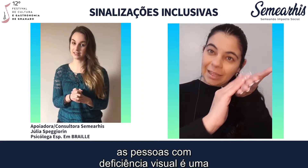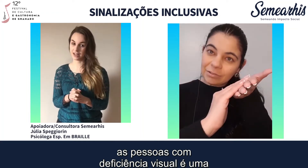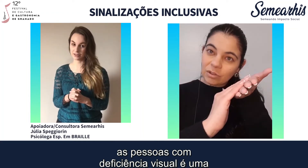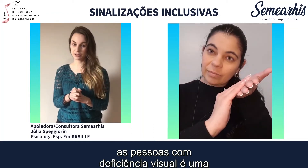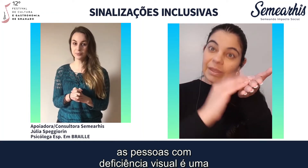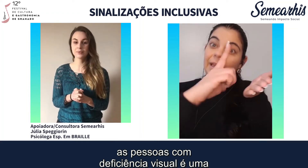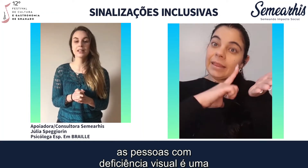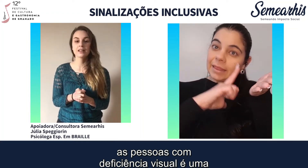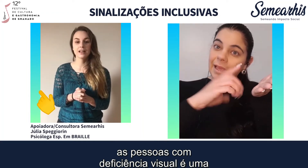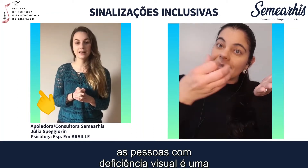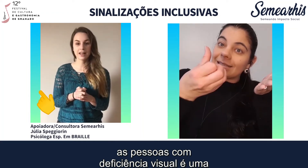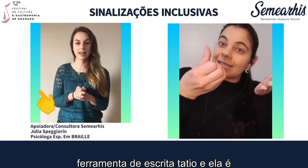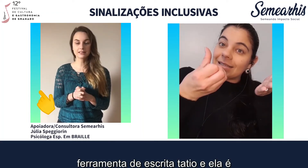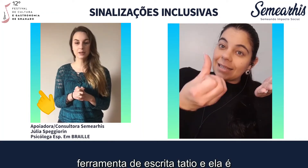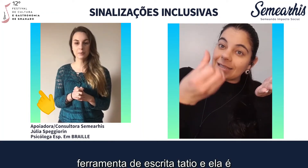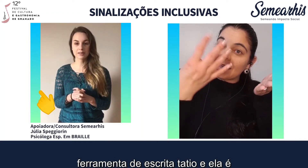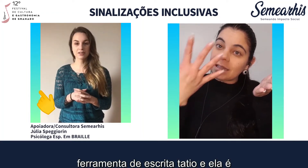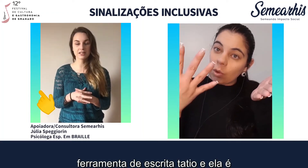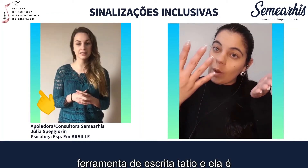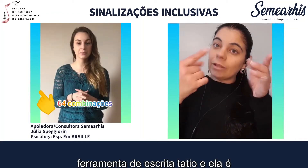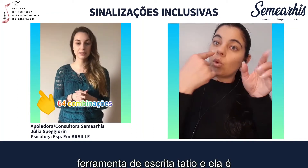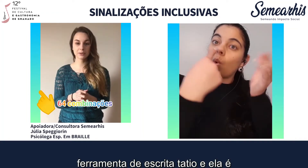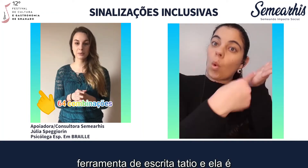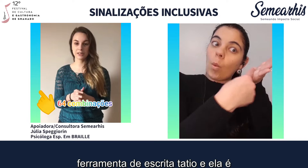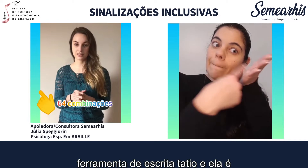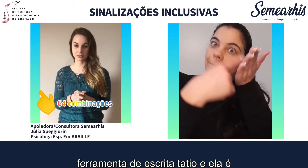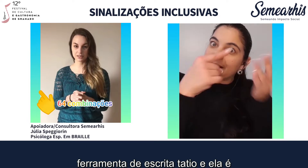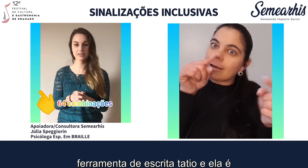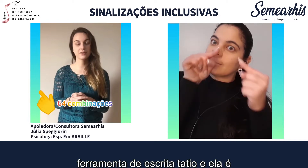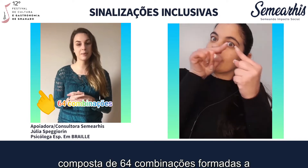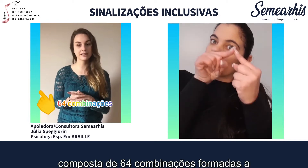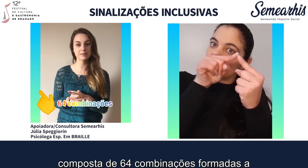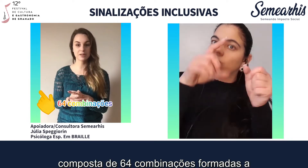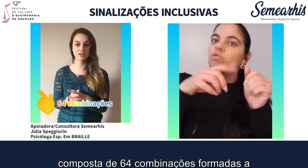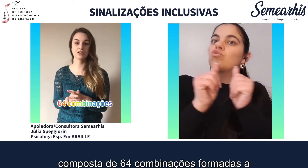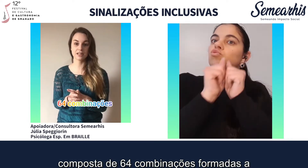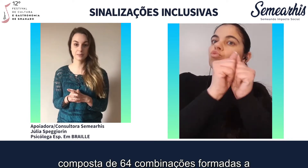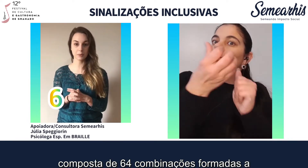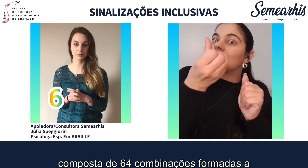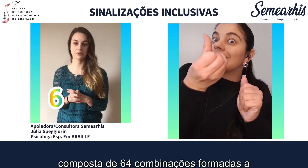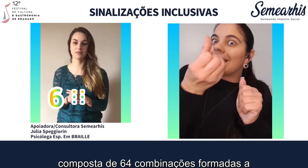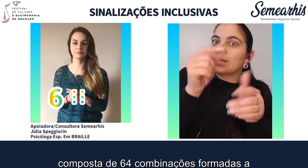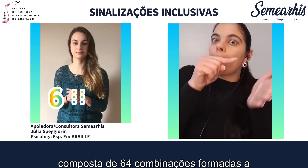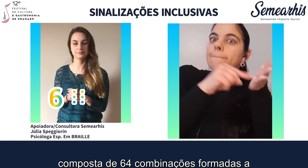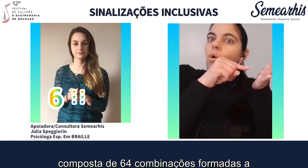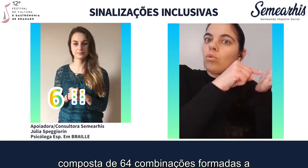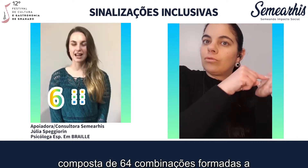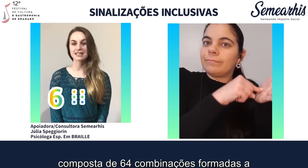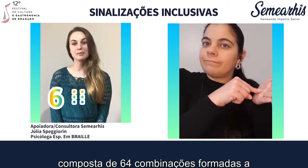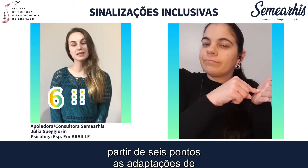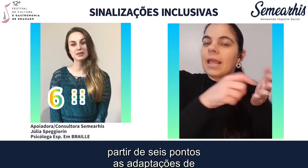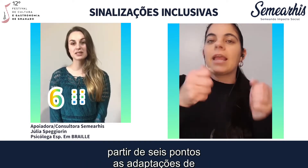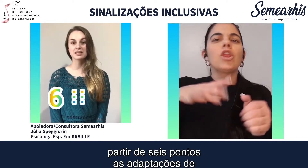escrita tátil e ela é composta de 64 combinações formadas a partir de 6 pontos.